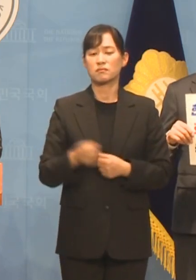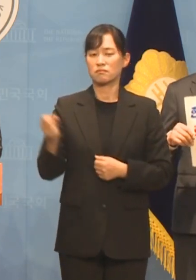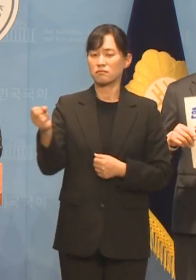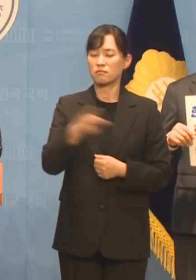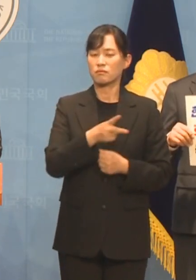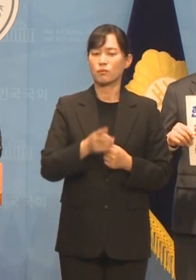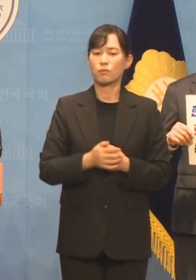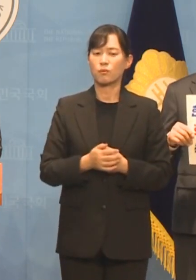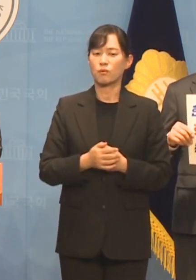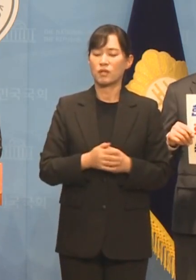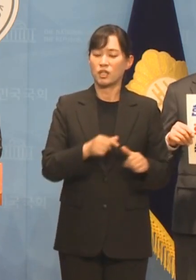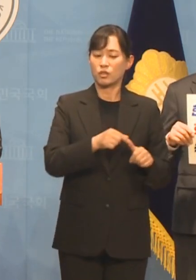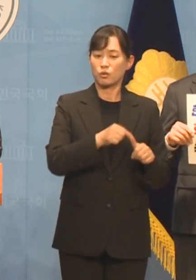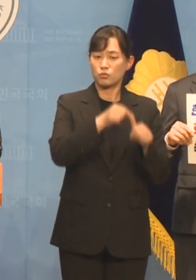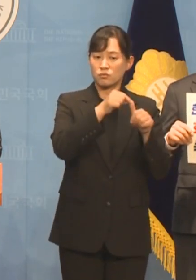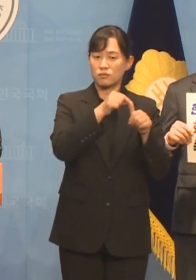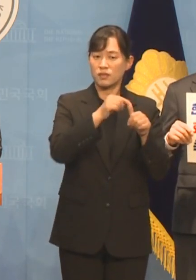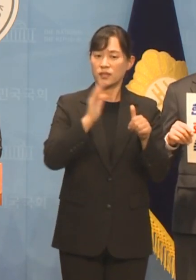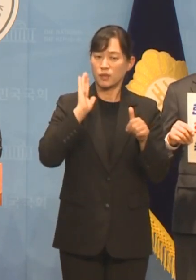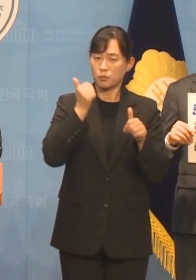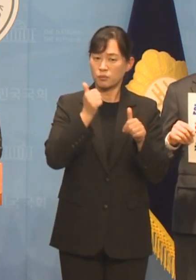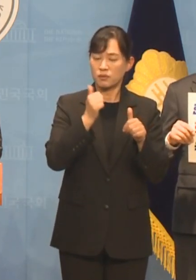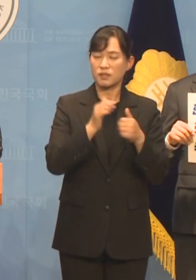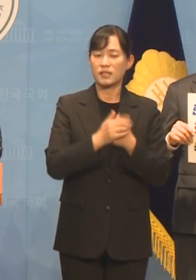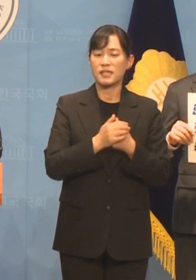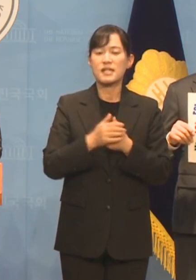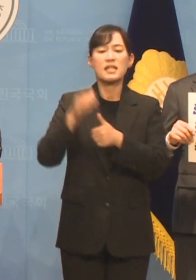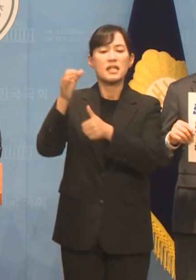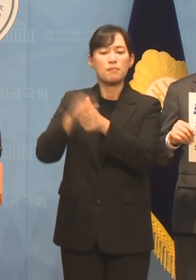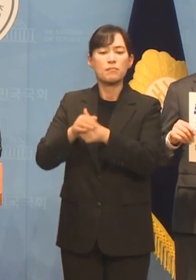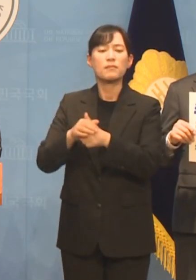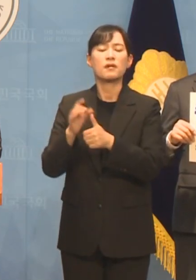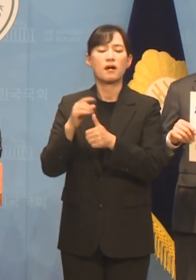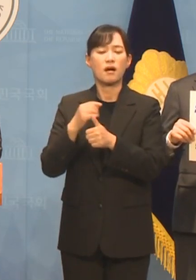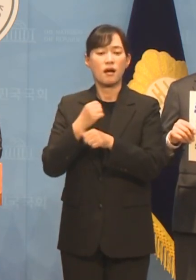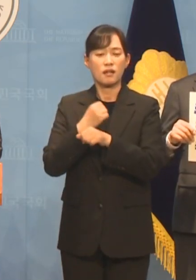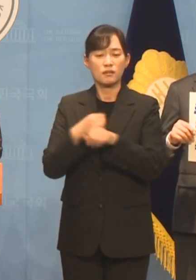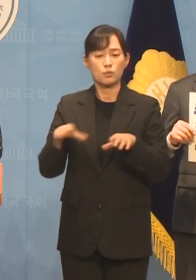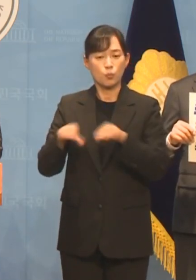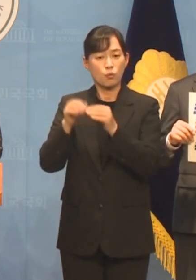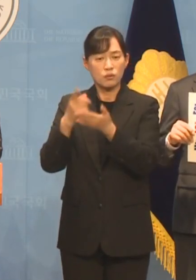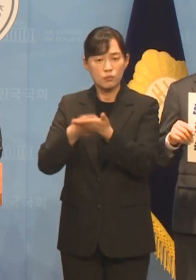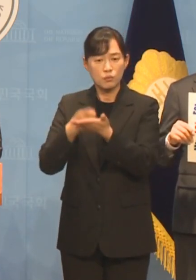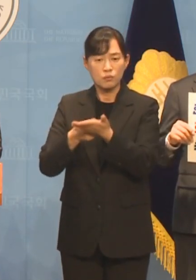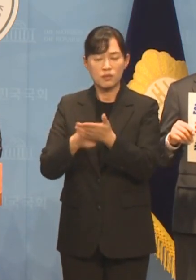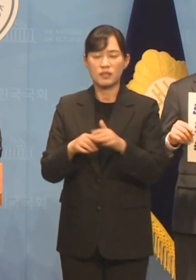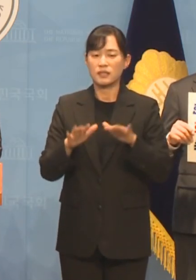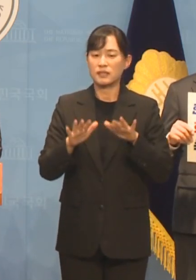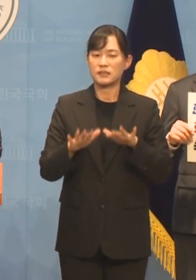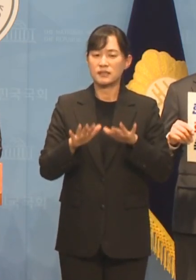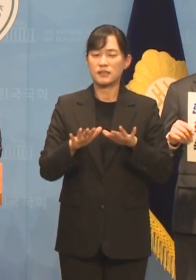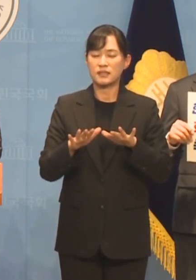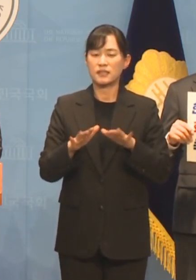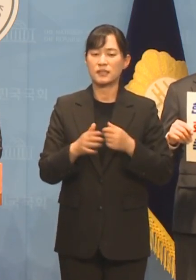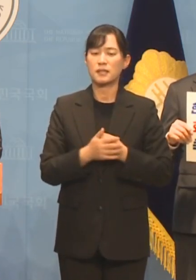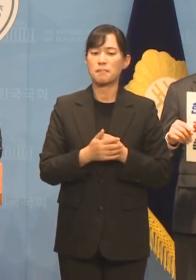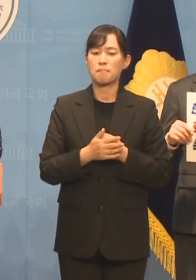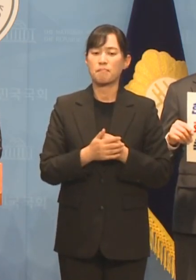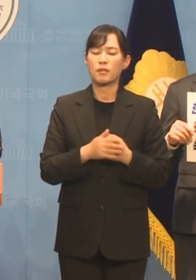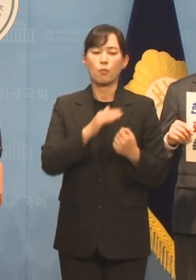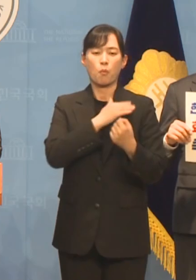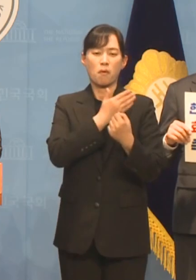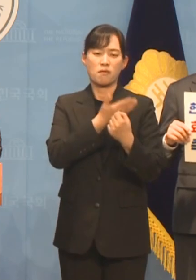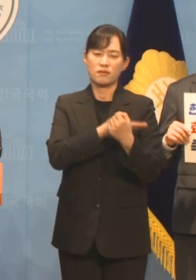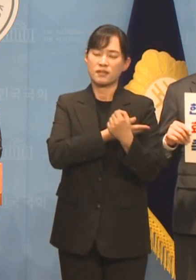그리고 그 선출된 대통령에 의해서 임명된 한덕수 총리도 이미 민주적 정당성이라고 하는